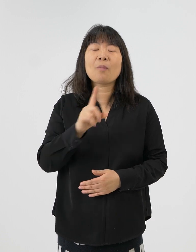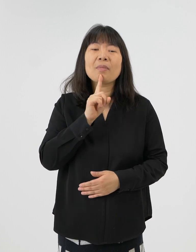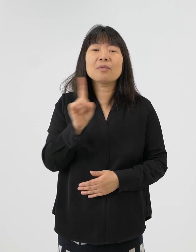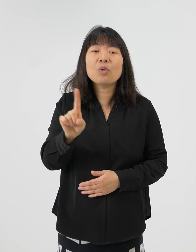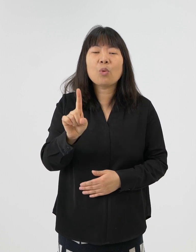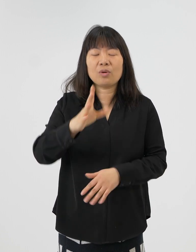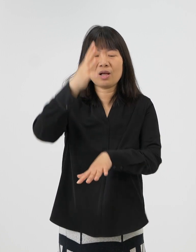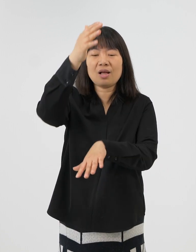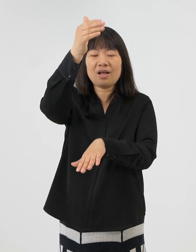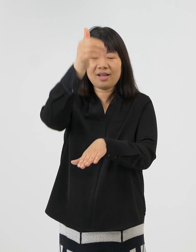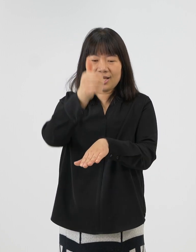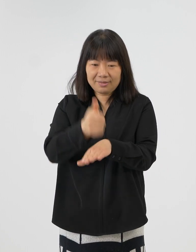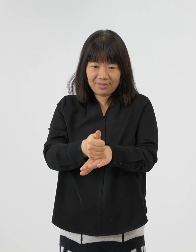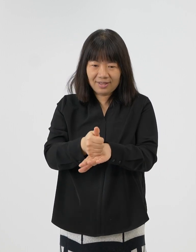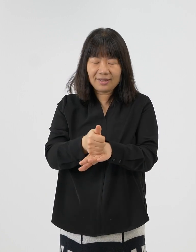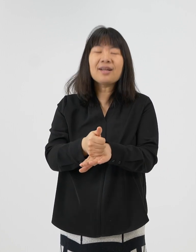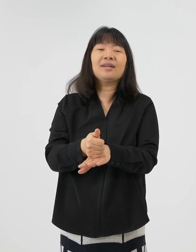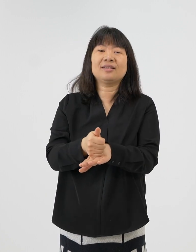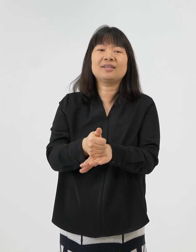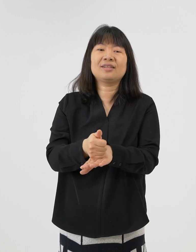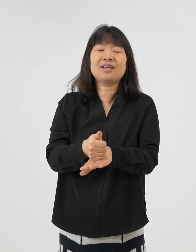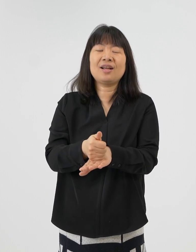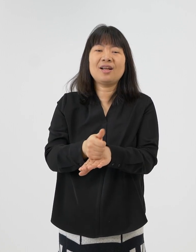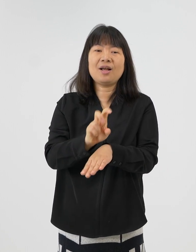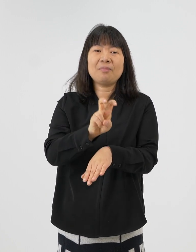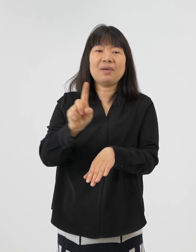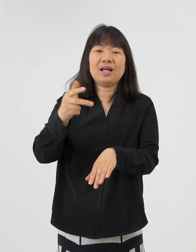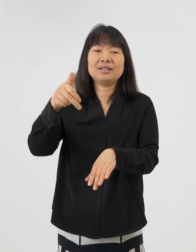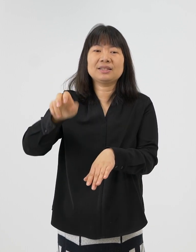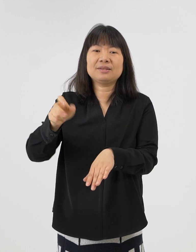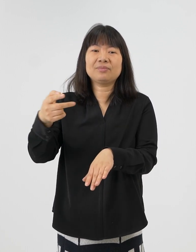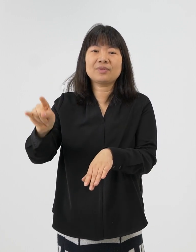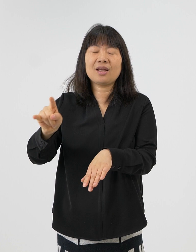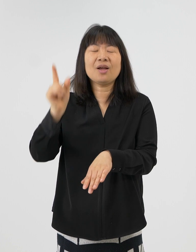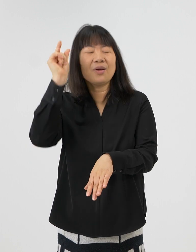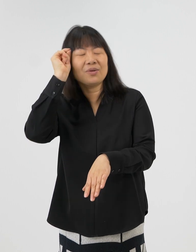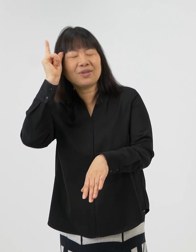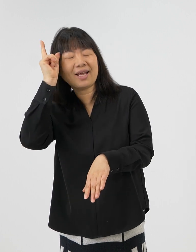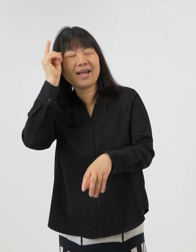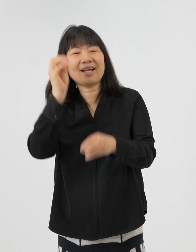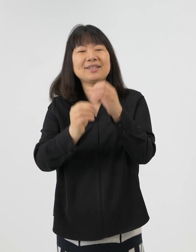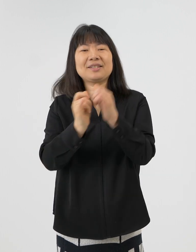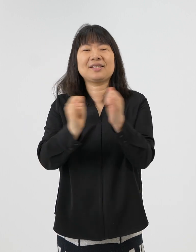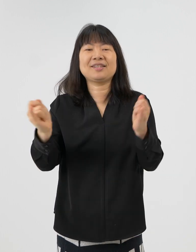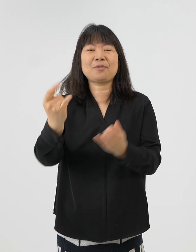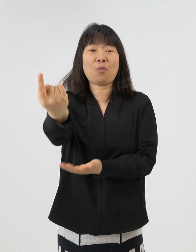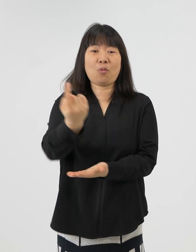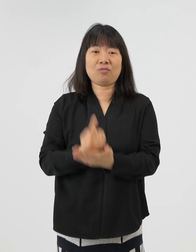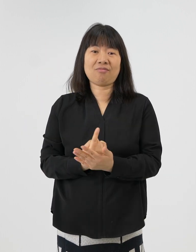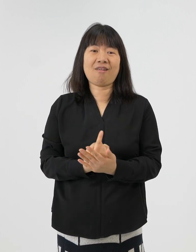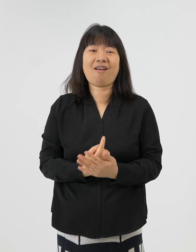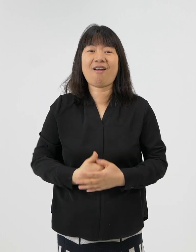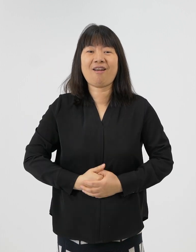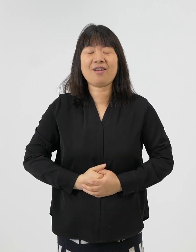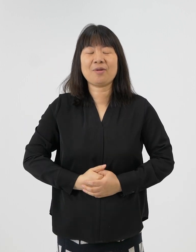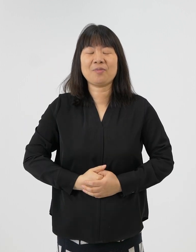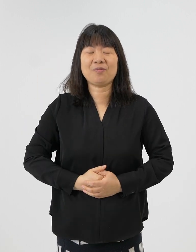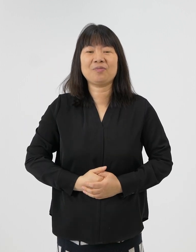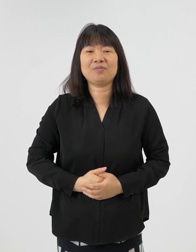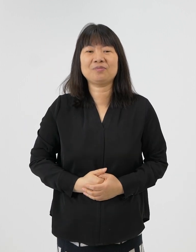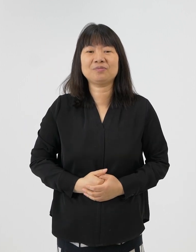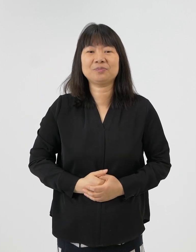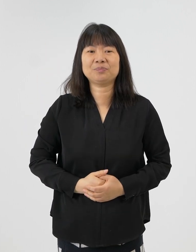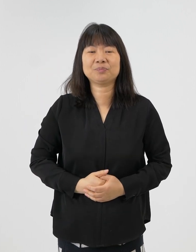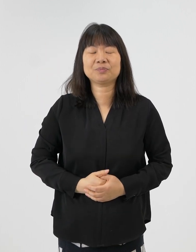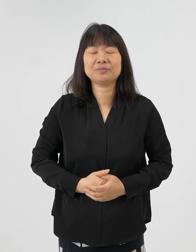그 끝에 마침내 위대한 시인이 온다. 그 끝에 마침내